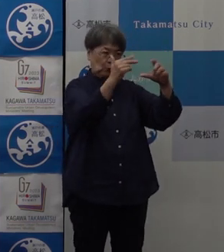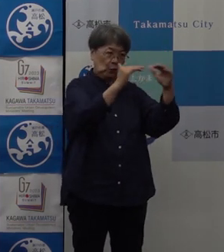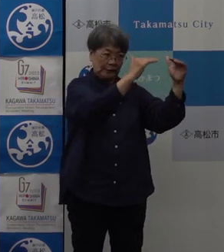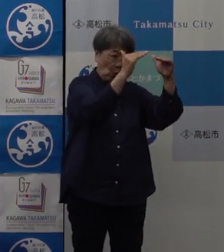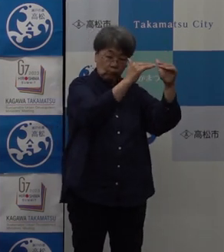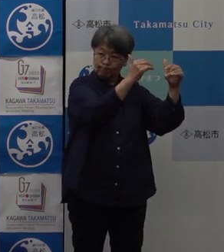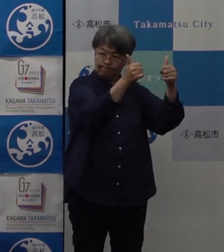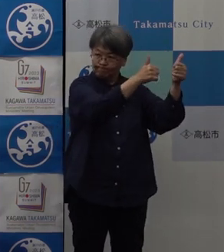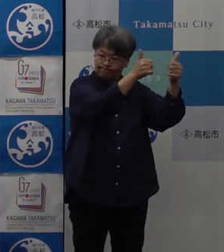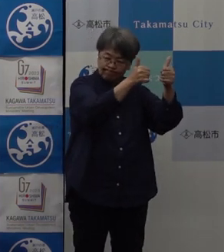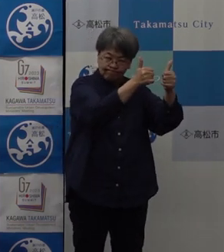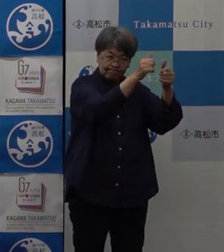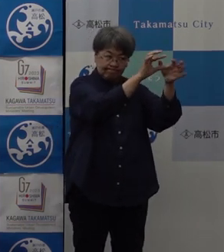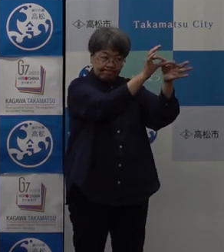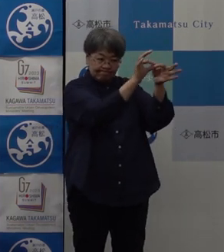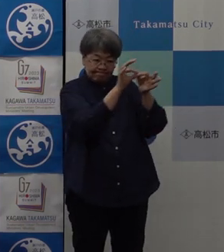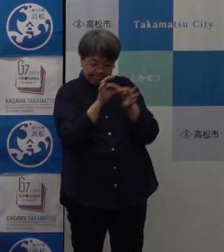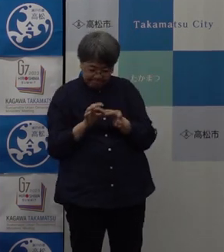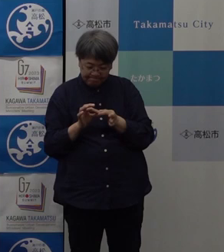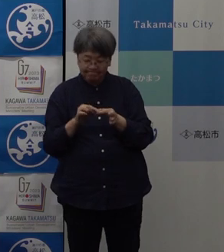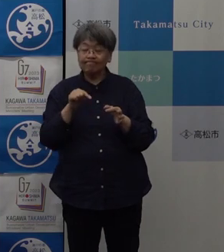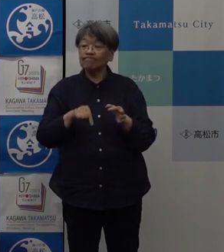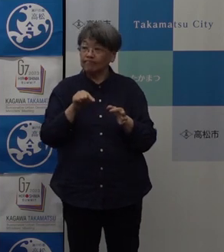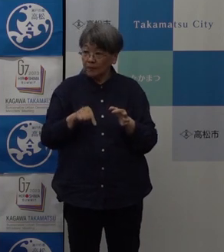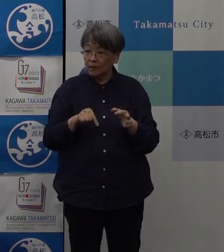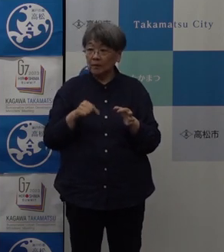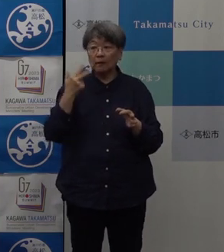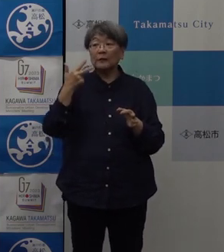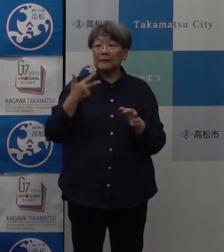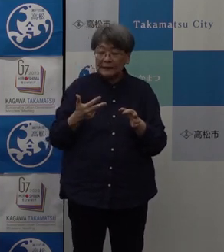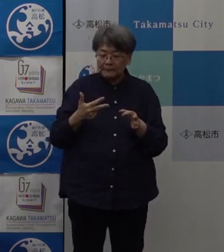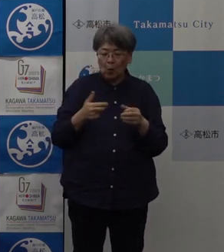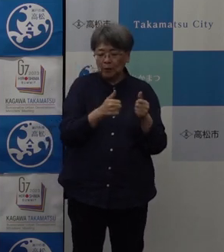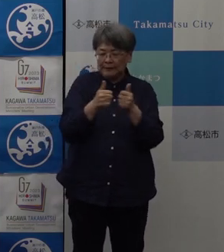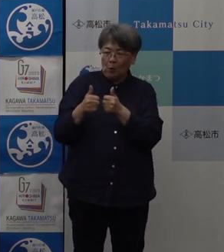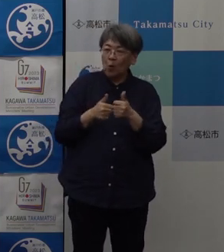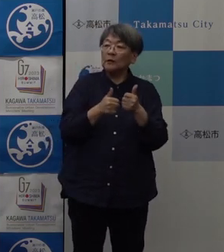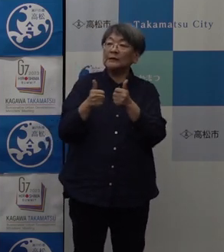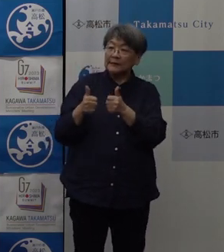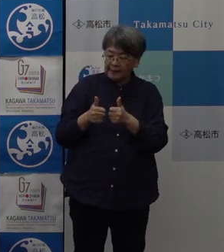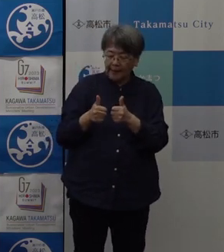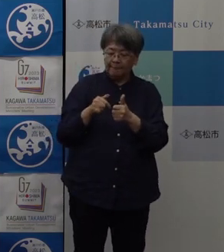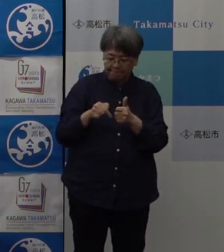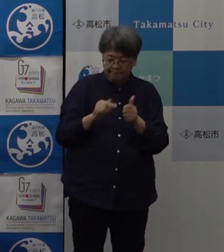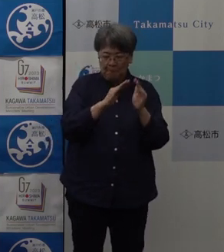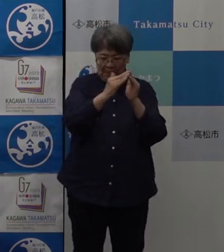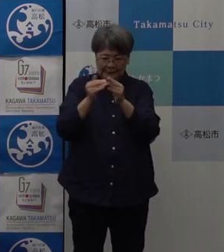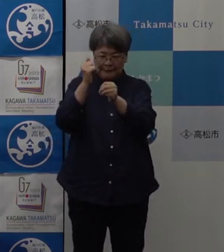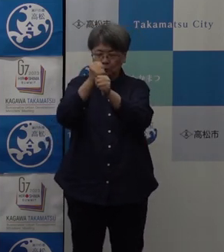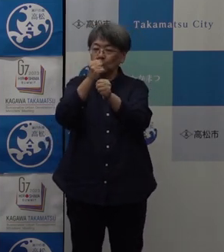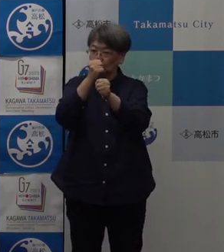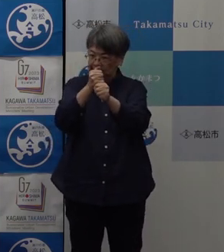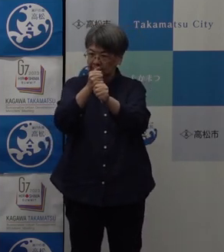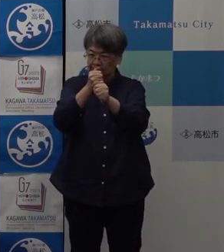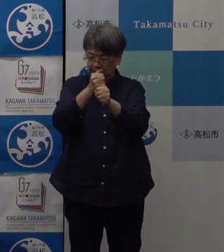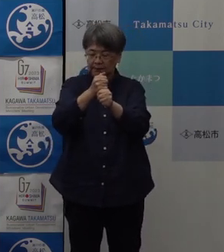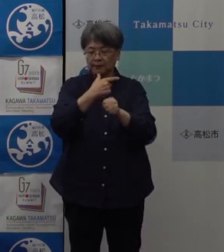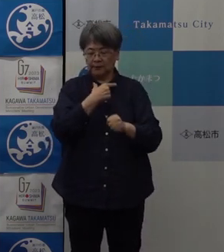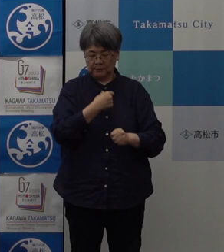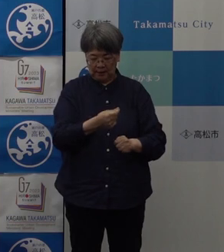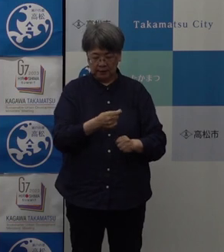ら高松市としてもきちっと、議論をして町づくりに生かしていきたいというふうに思っております